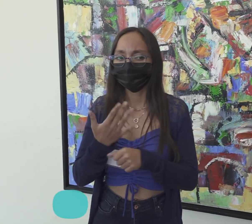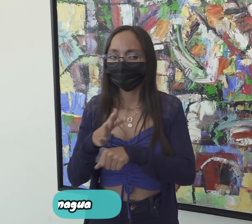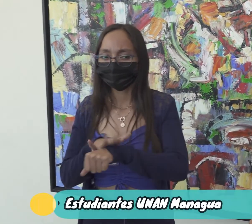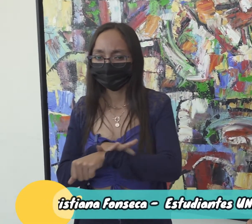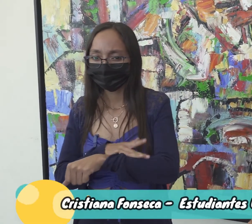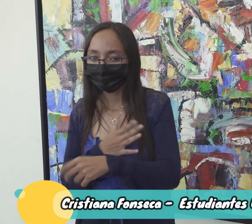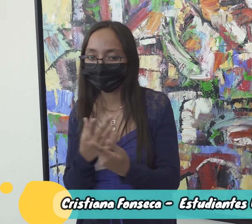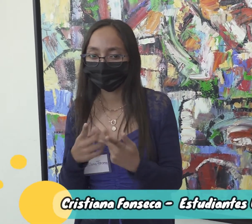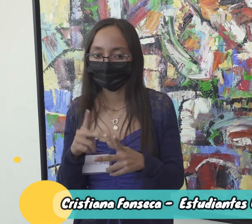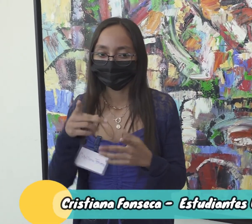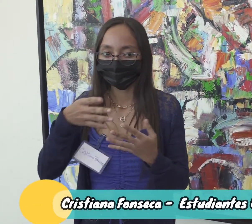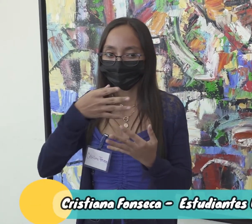sentí como...